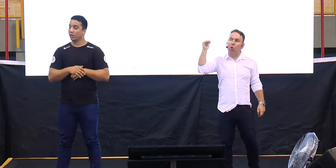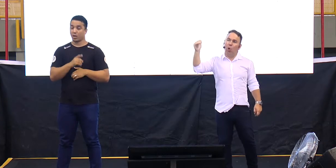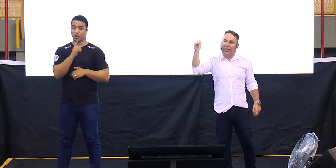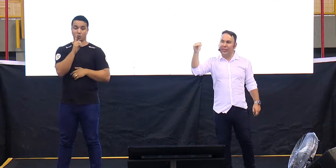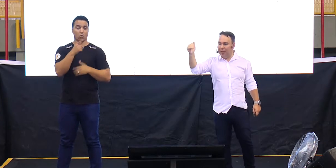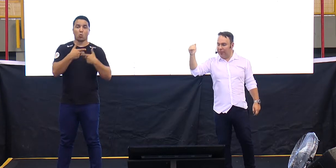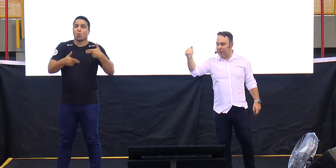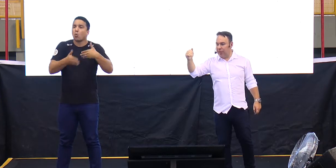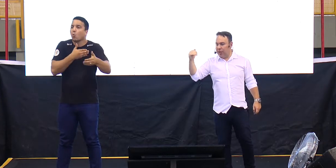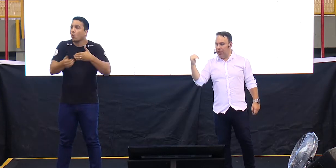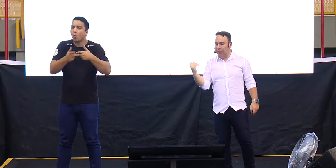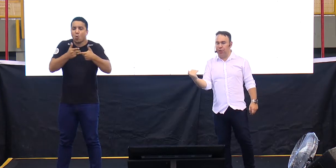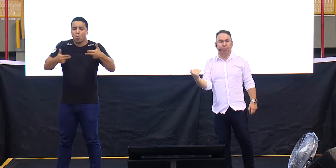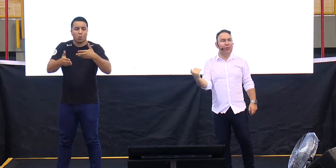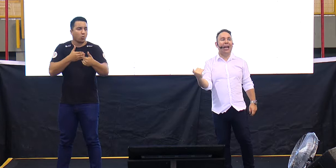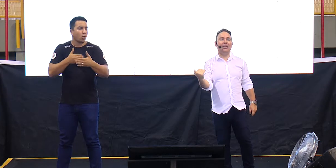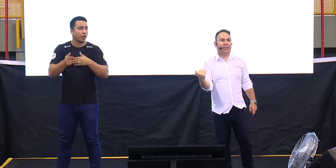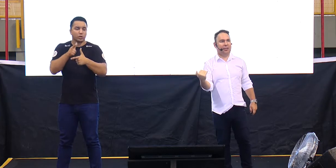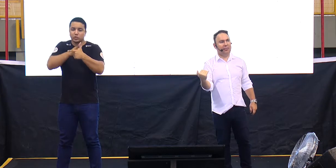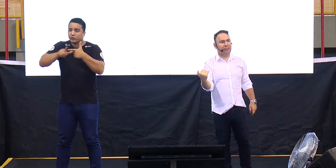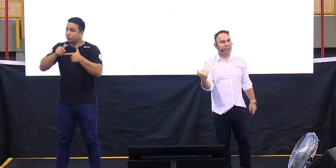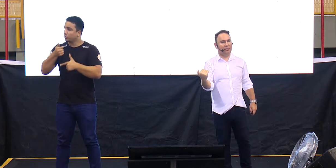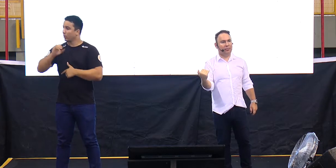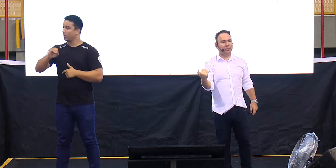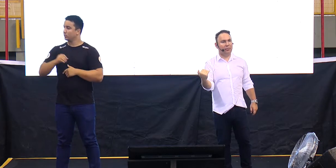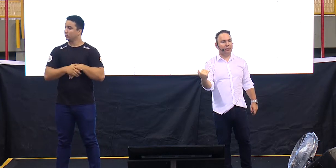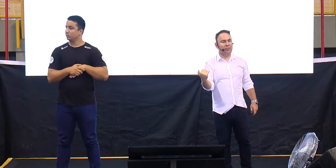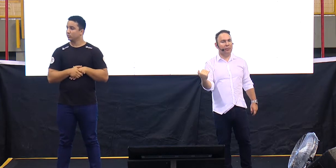uma coisa e dividir por 10.